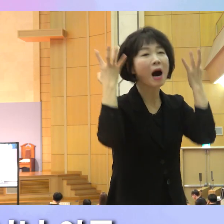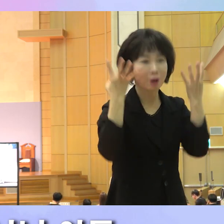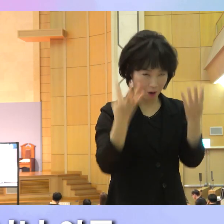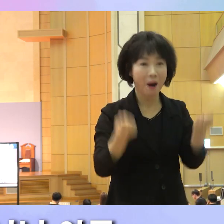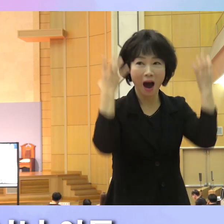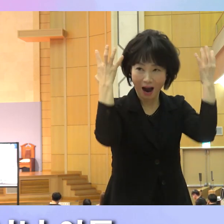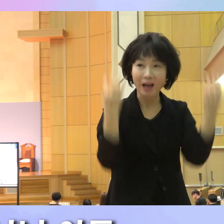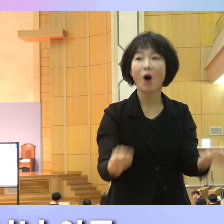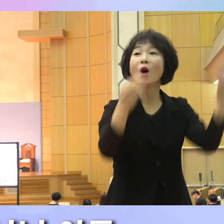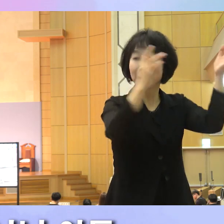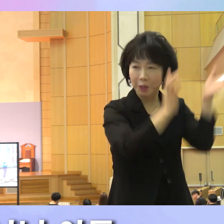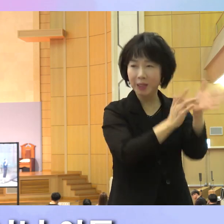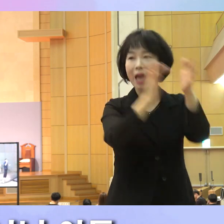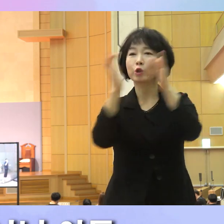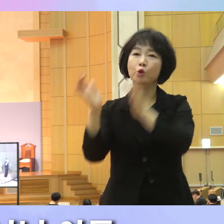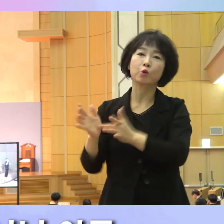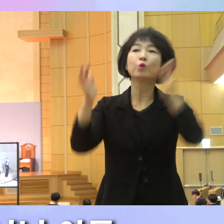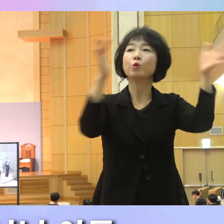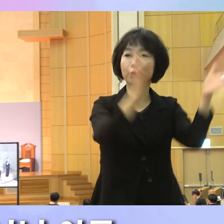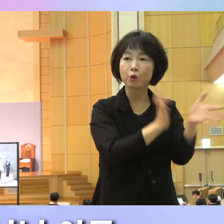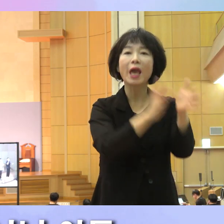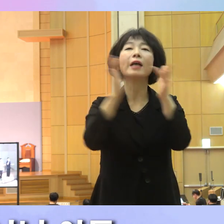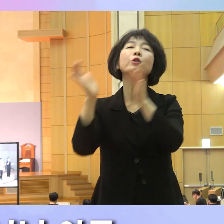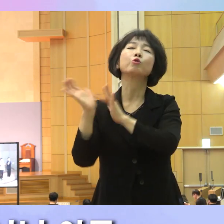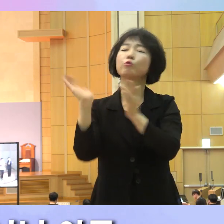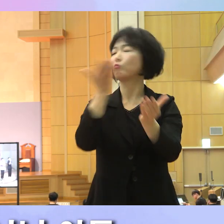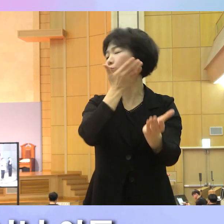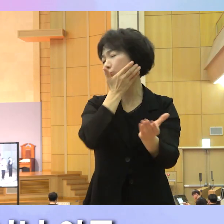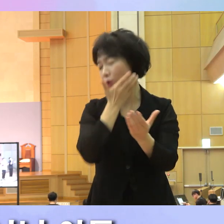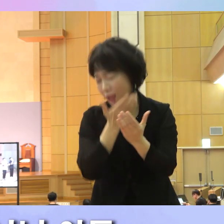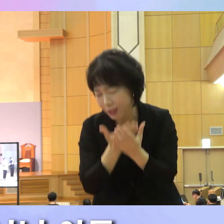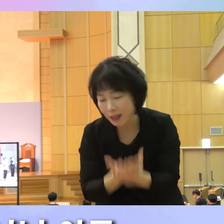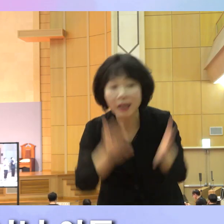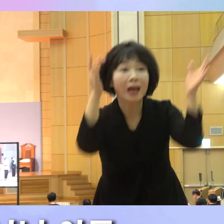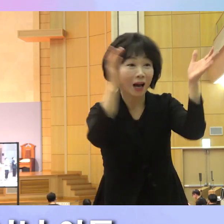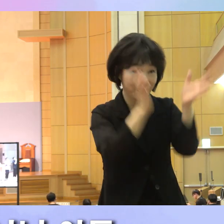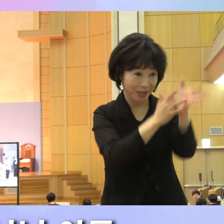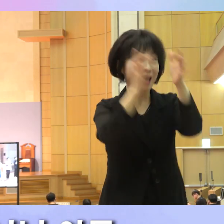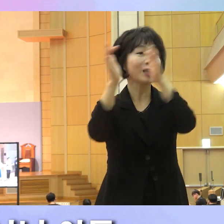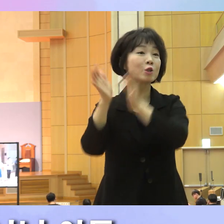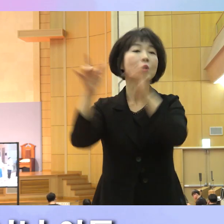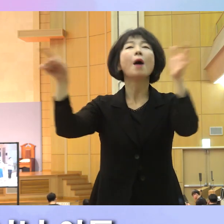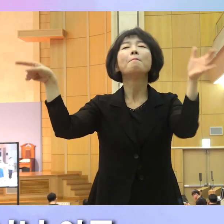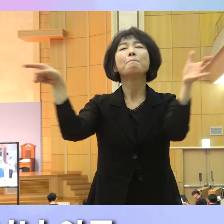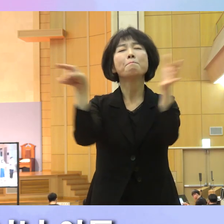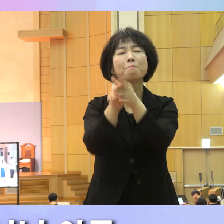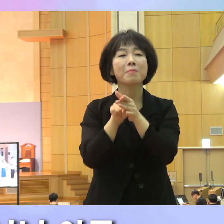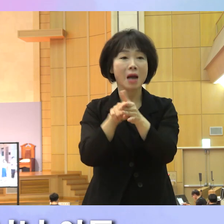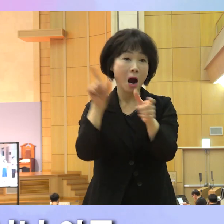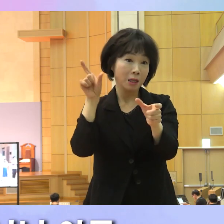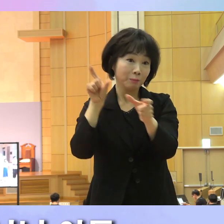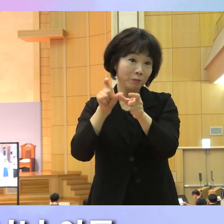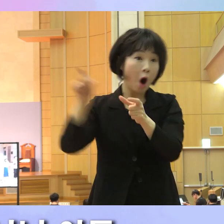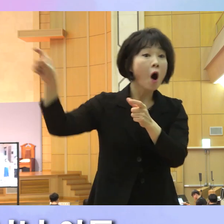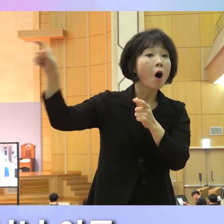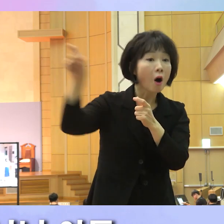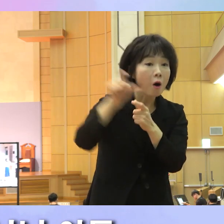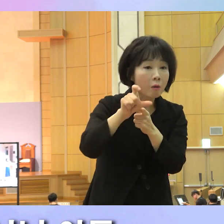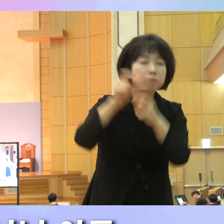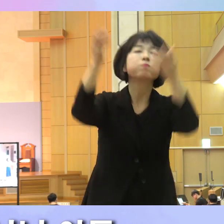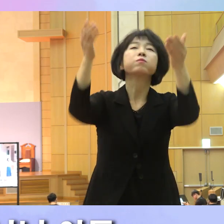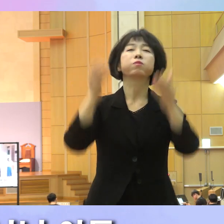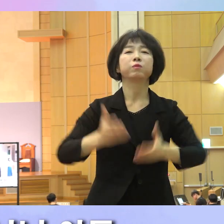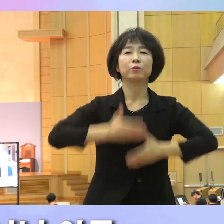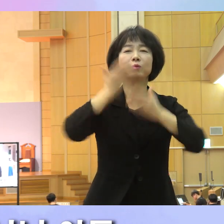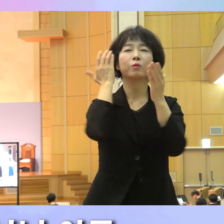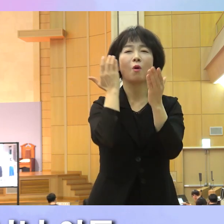증거만 보다. 예수 예수 귀한 예수 찬양합니다. 예수